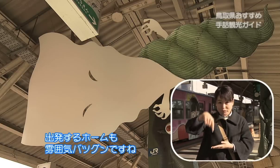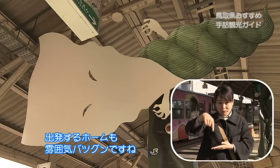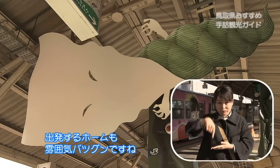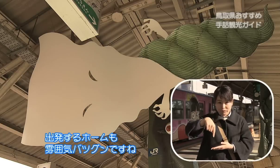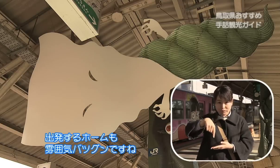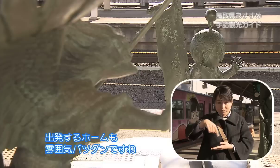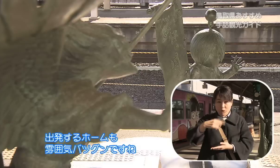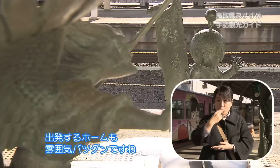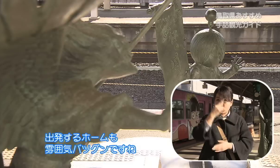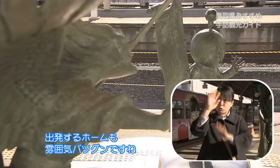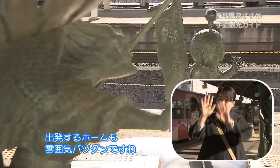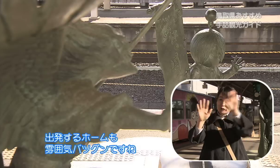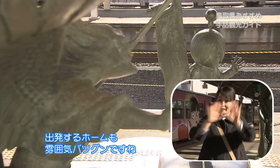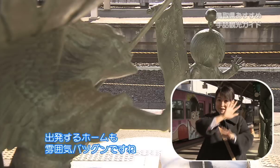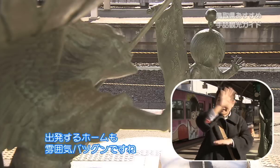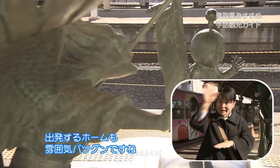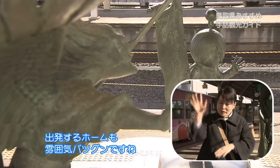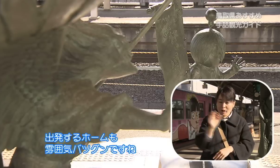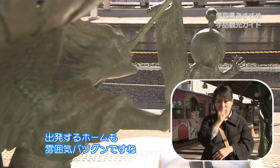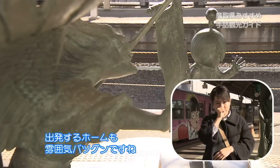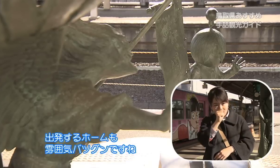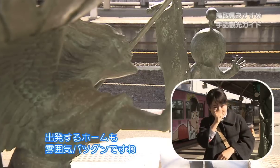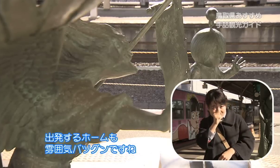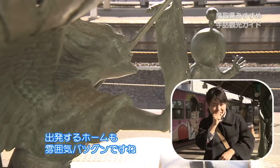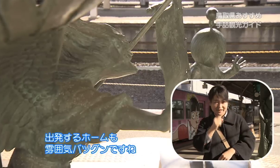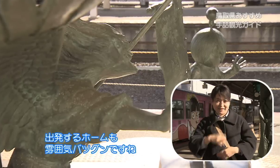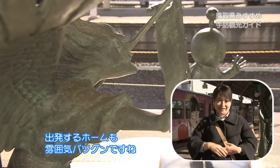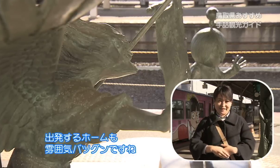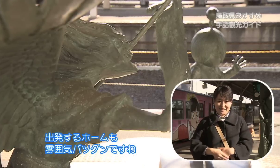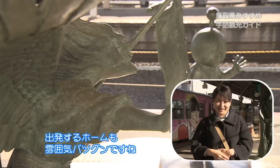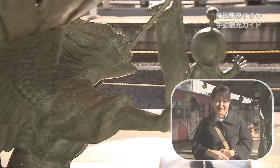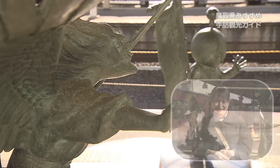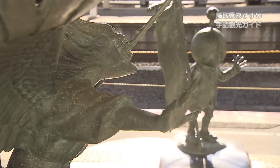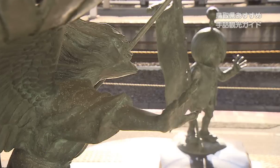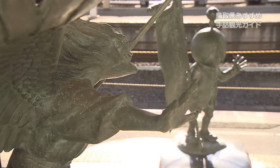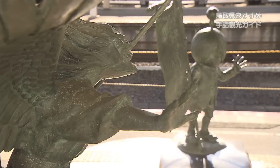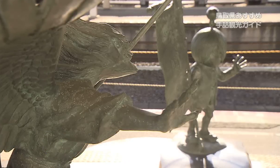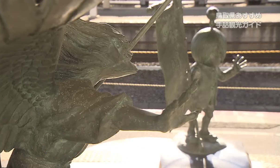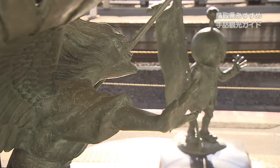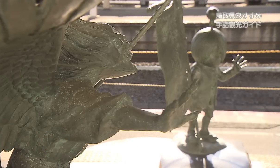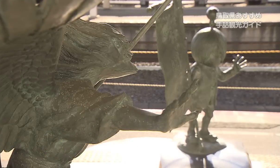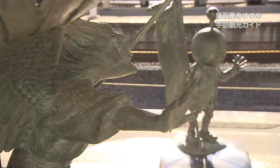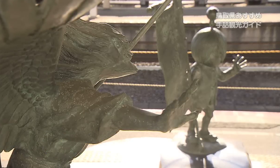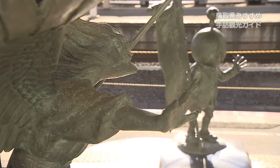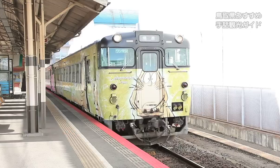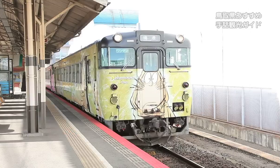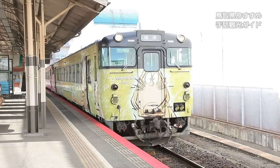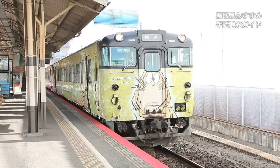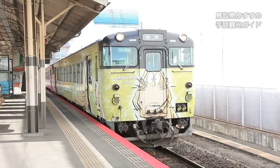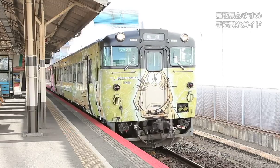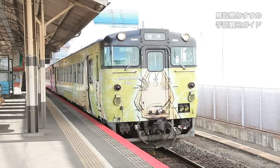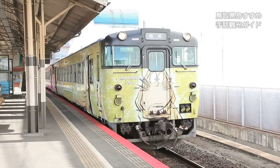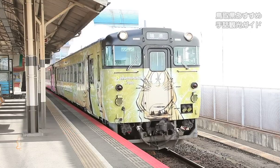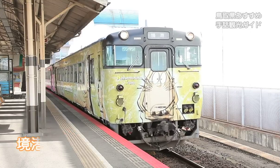も雰囲気抜群ですね目玉の親父を頭に乗せた鬼太郎やカラステングの